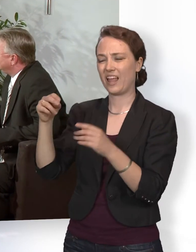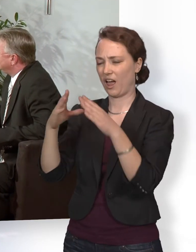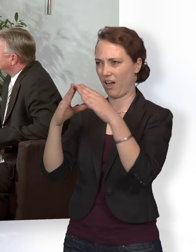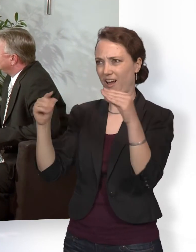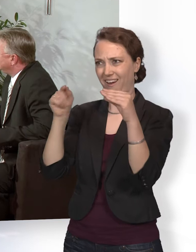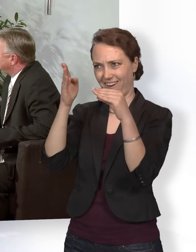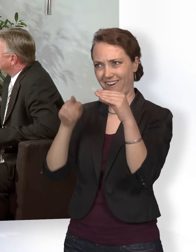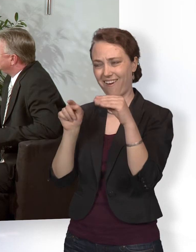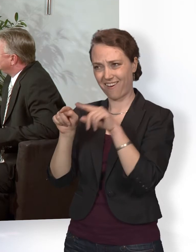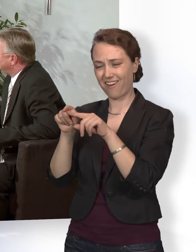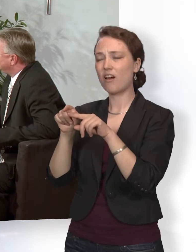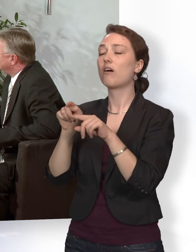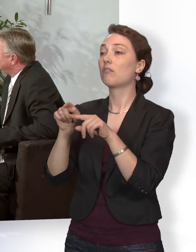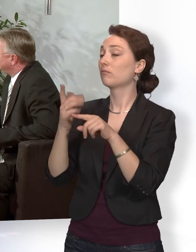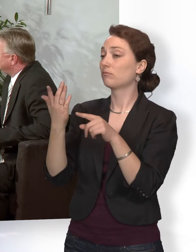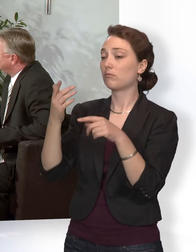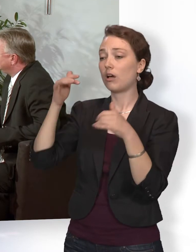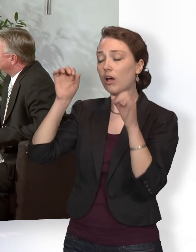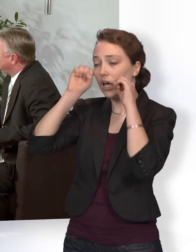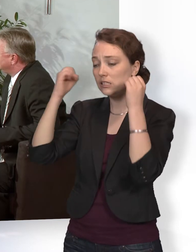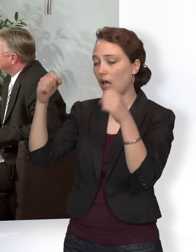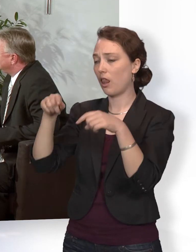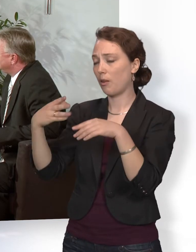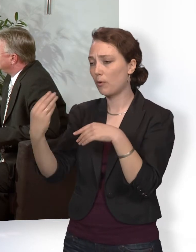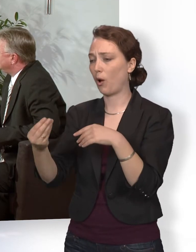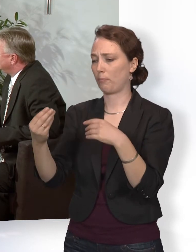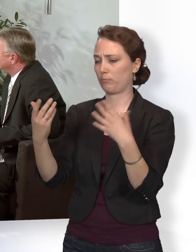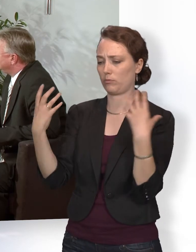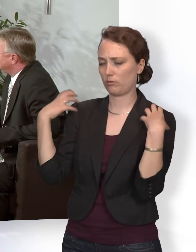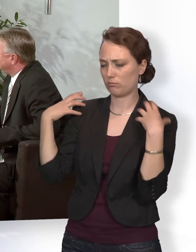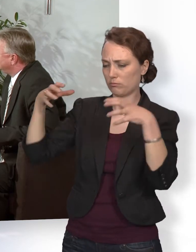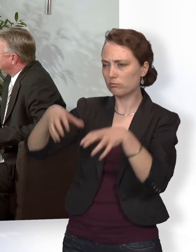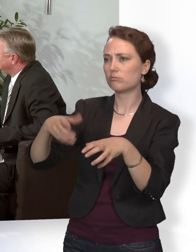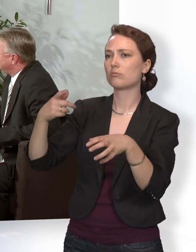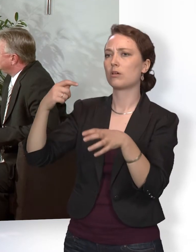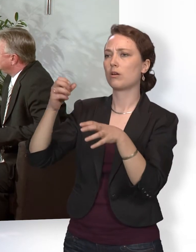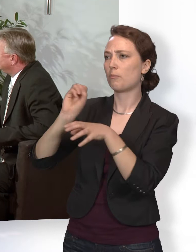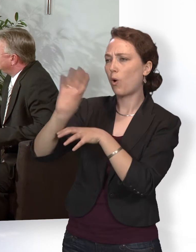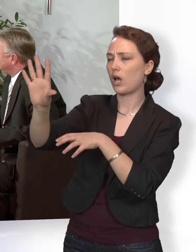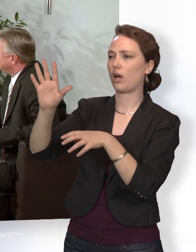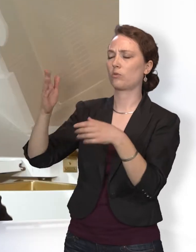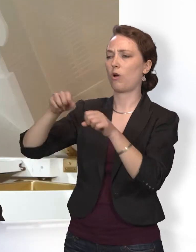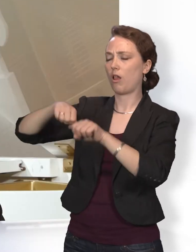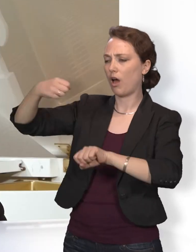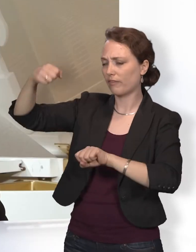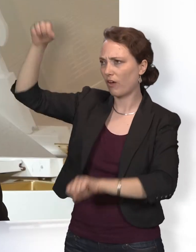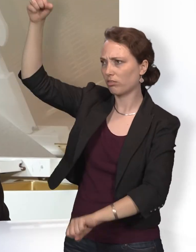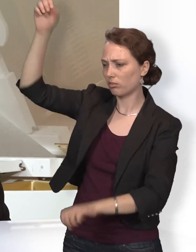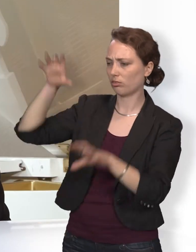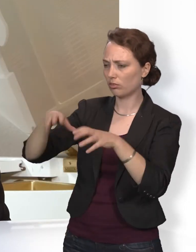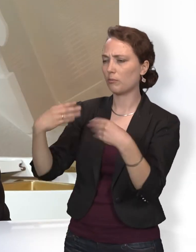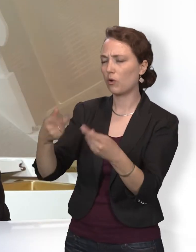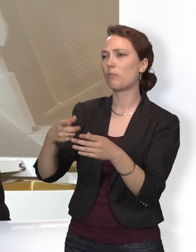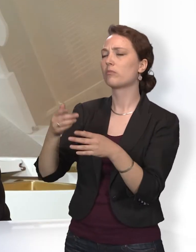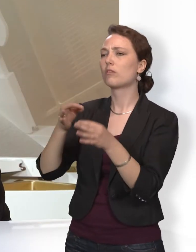Maulesel, Generator drauf, Projektor drauf, Leinwand drauf, Filmrolle drauf, Tagesreisen in den Dschungel oder in